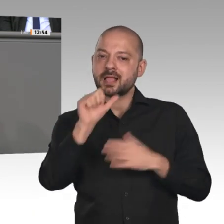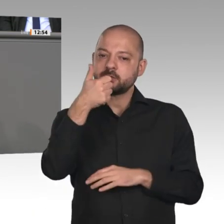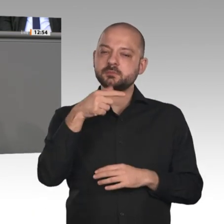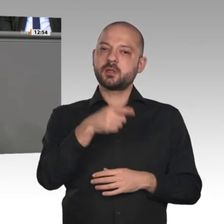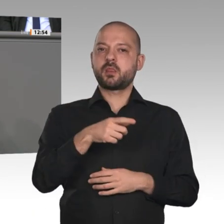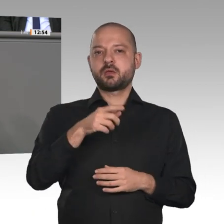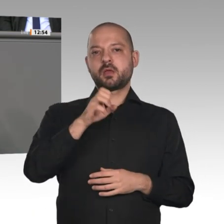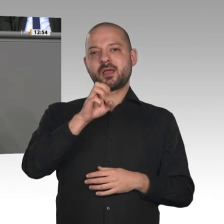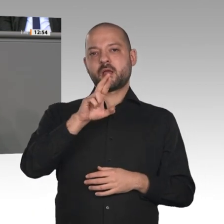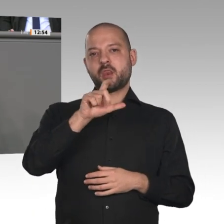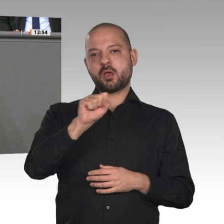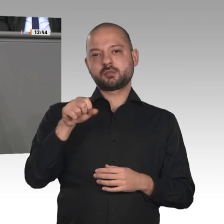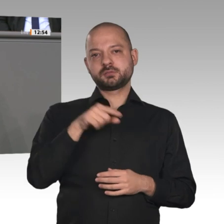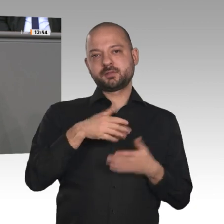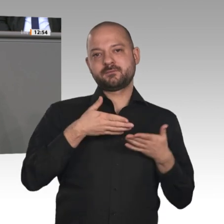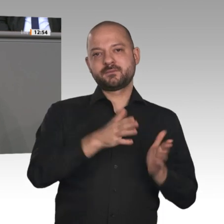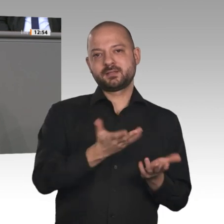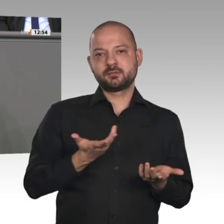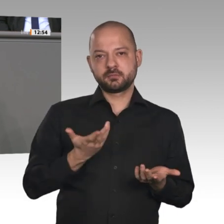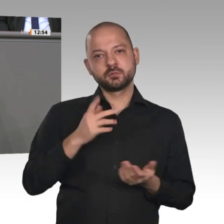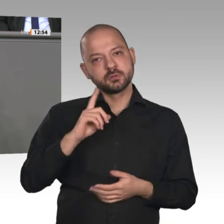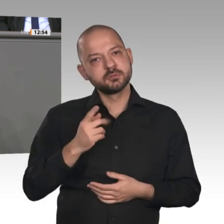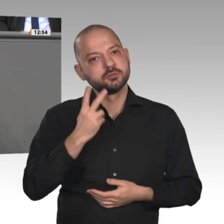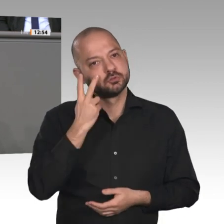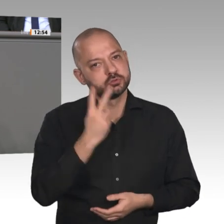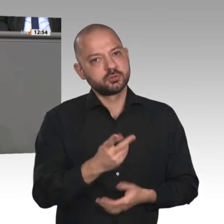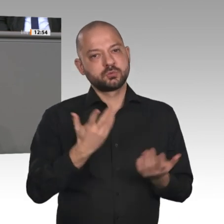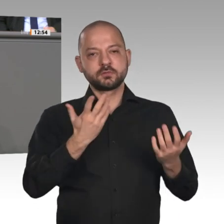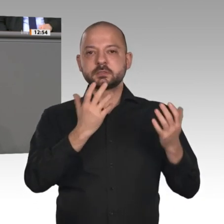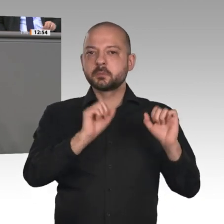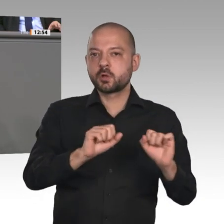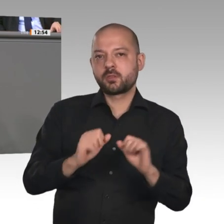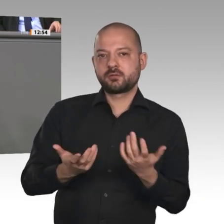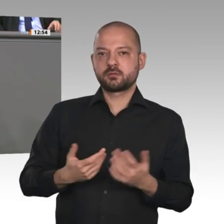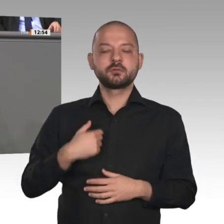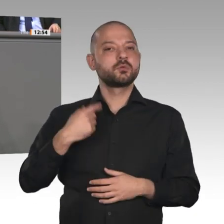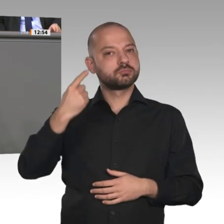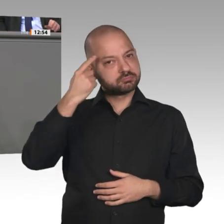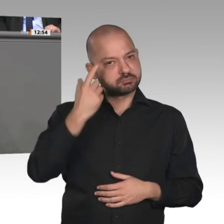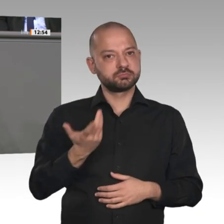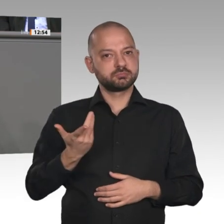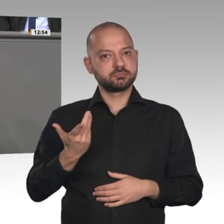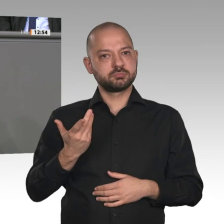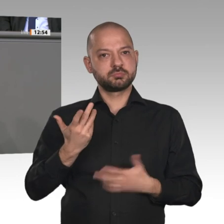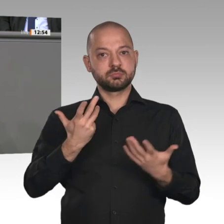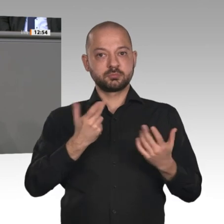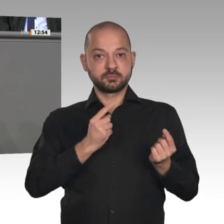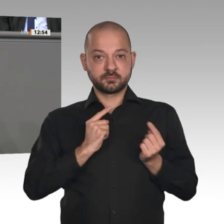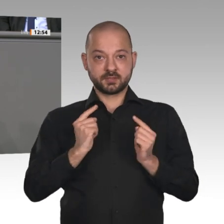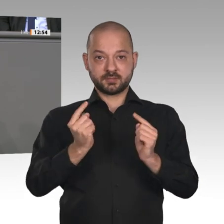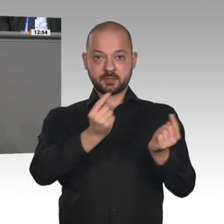Grünen und Linken, dass sie das Thema so aufgebracht haben. Ich erlaube mir, aber so kennen Sie mich, eine kleine, winzige kritische